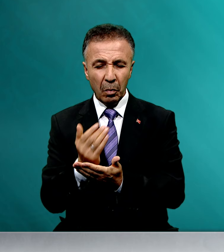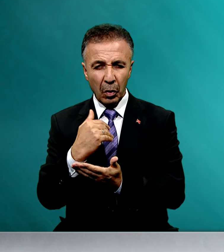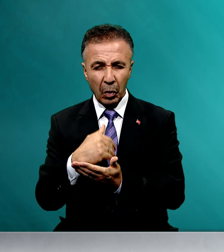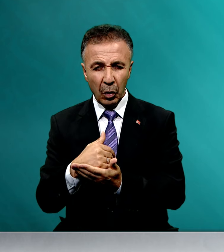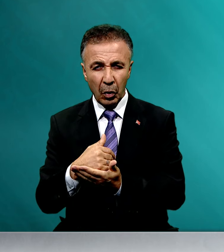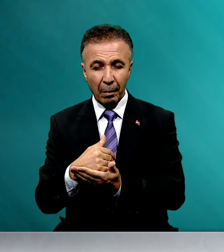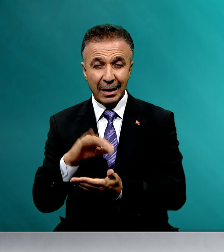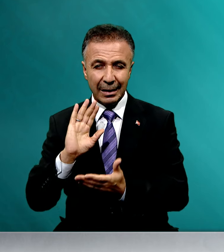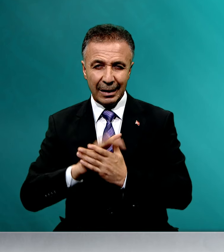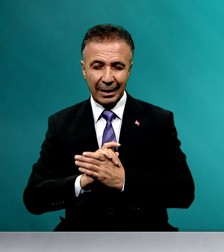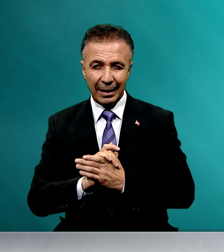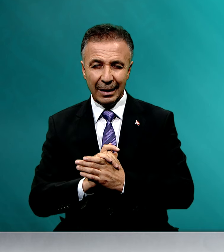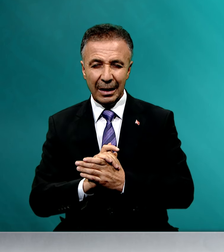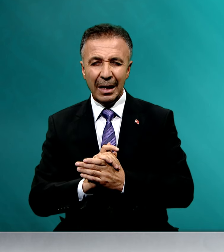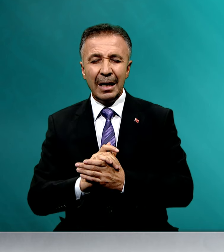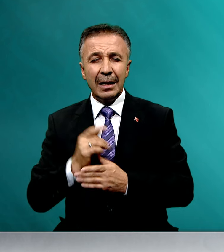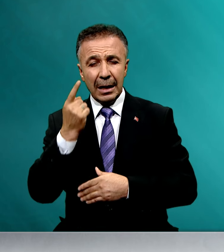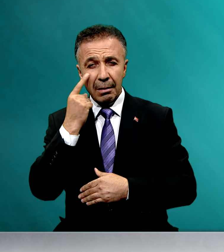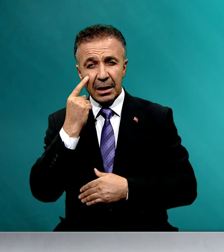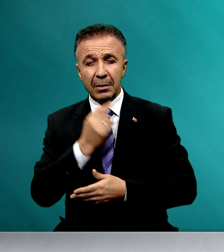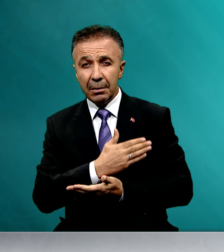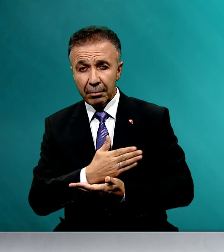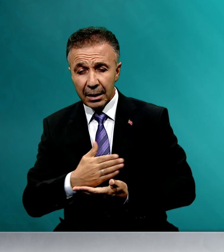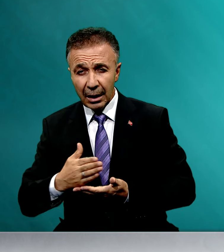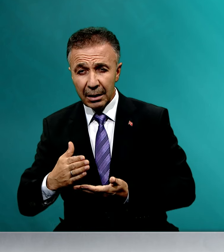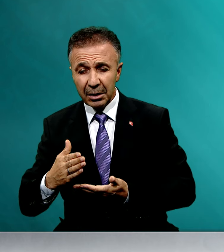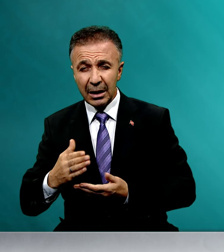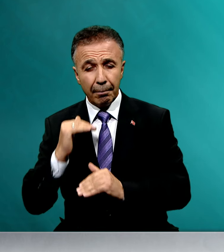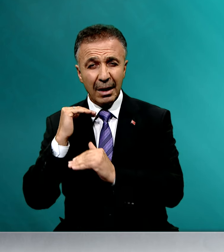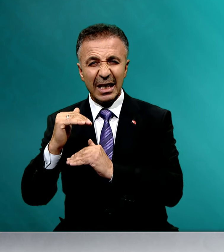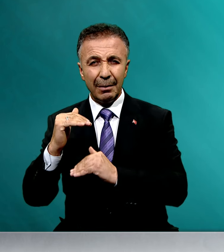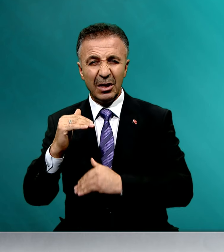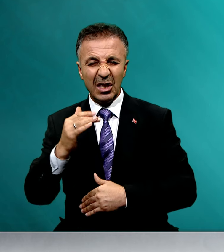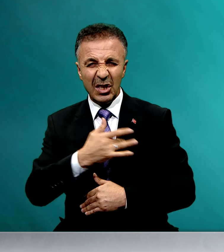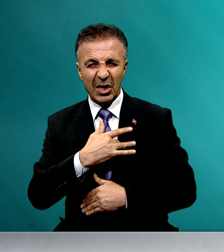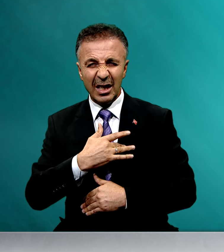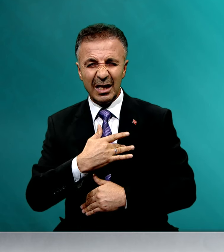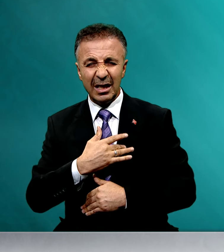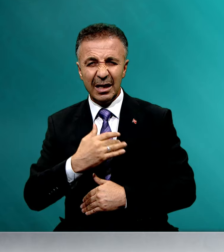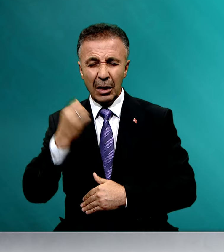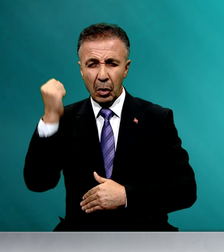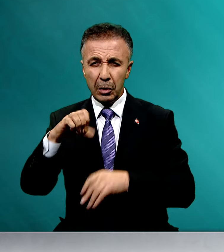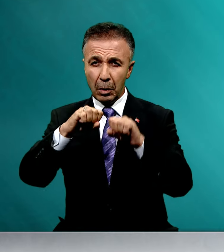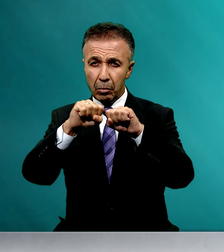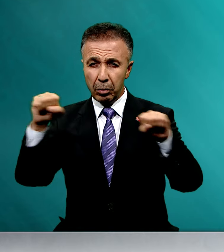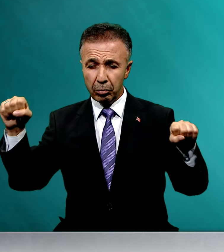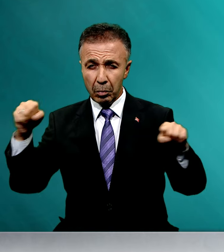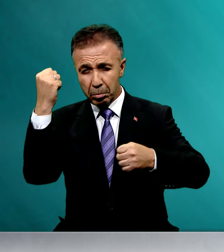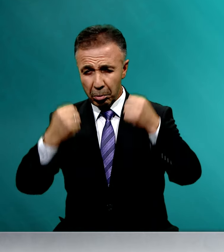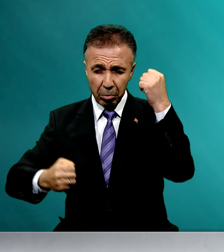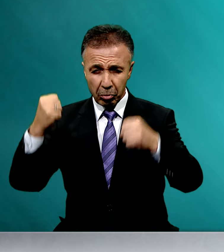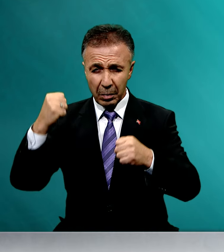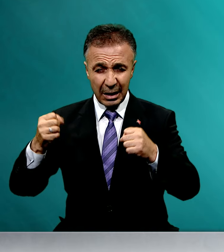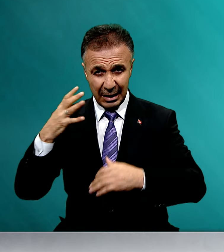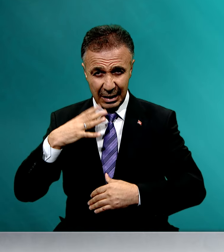bütünlüğüne, devletimizin bekasına, milletimizin canına kastetmiştir. Yüce dinimiz